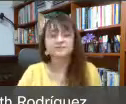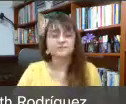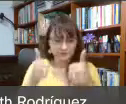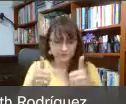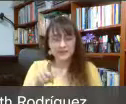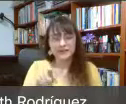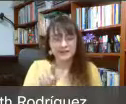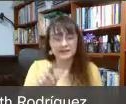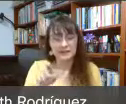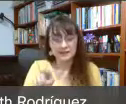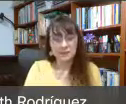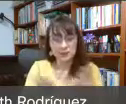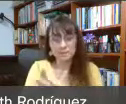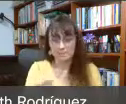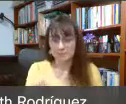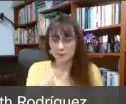me voy a pasar la pregunta en